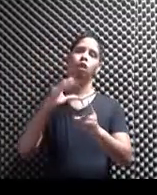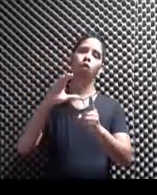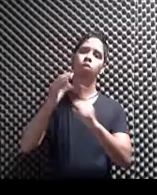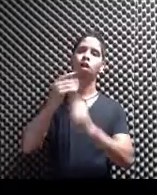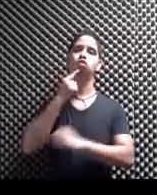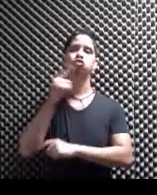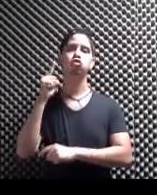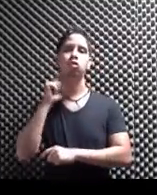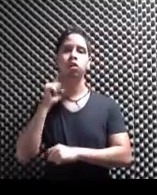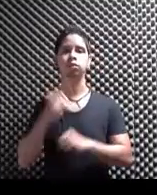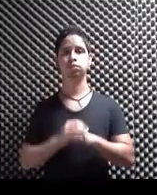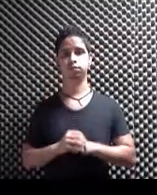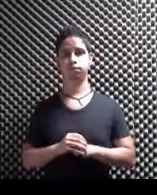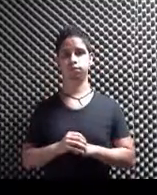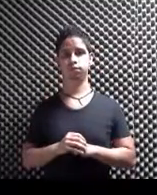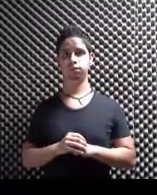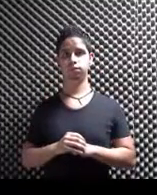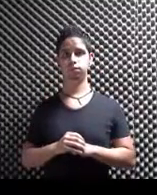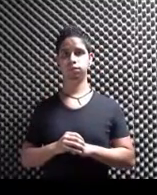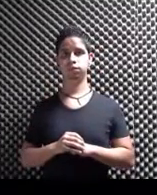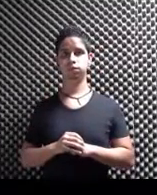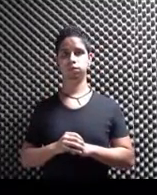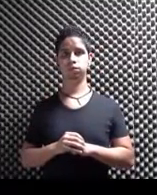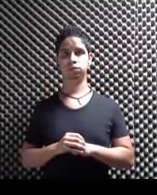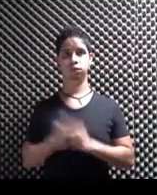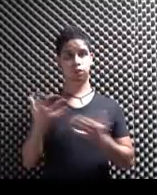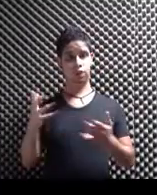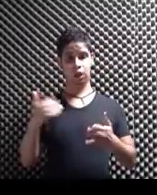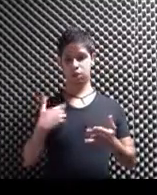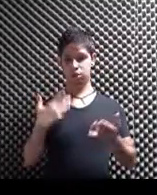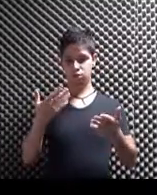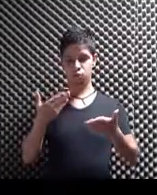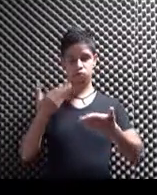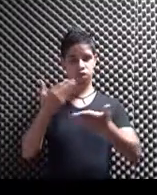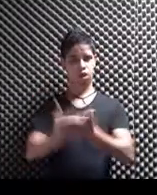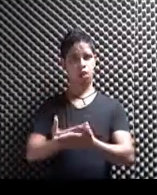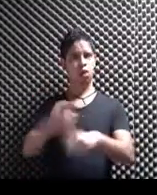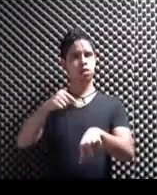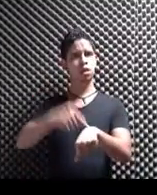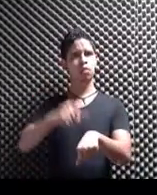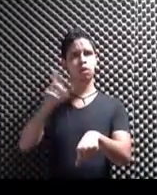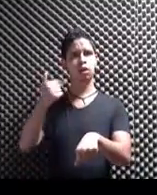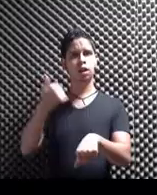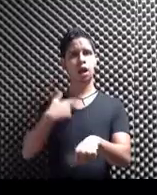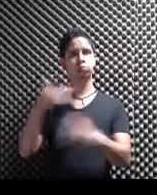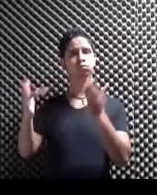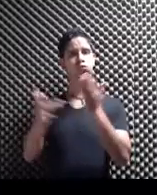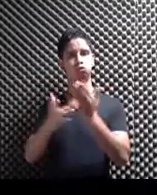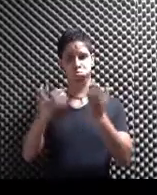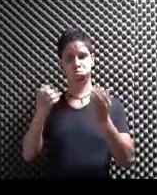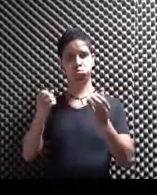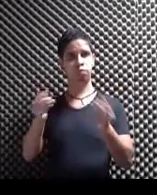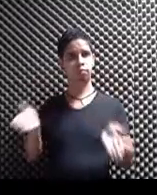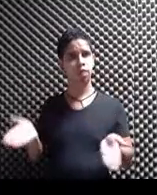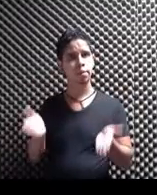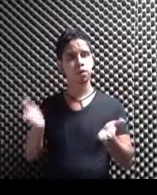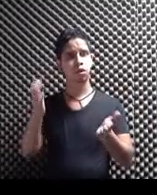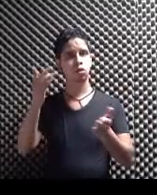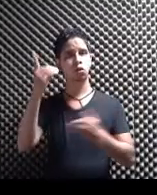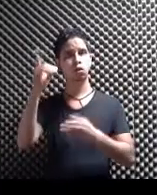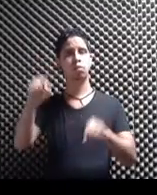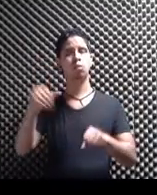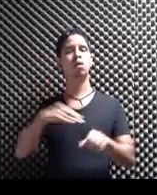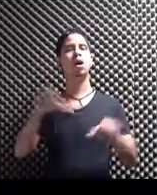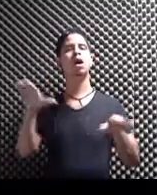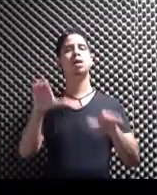sorda La realidad es que hemos llegado al punto donde la tecnología ya no los permite o sea ya podemos hacer una llamada una videollamada donde